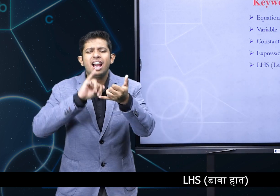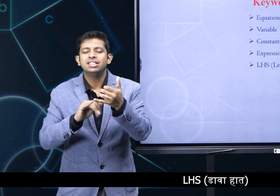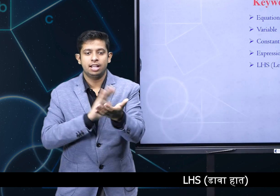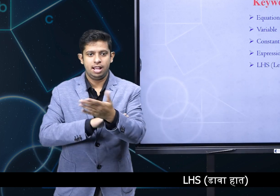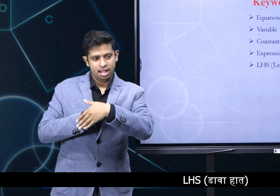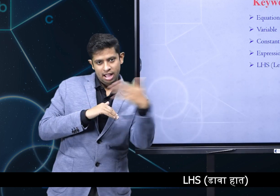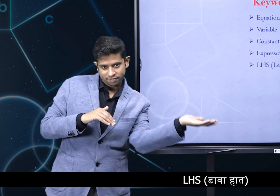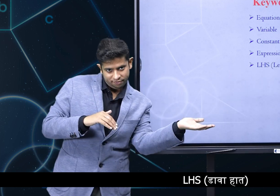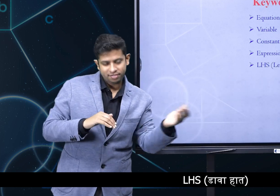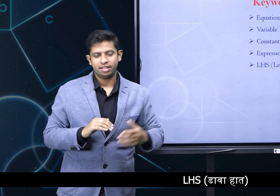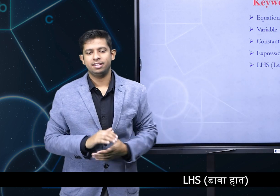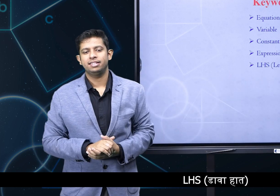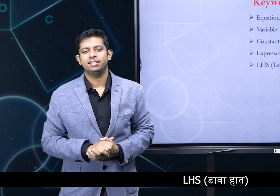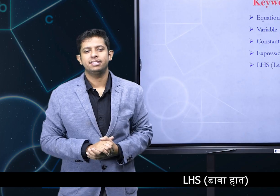LHS डावा हात,